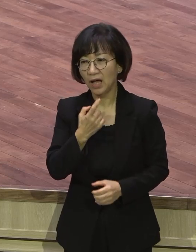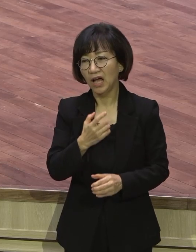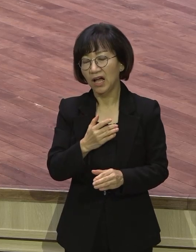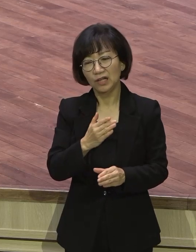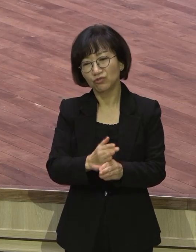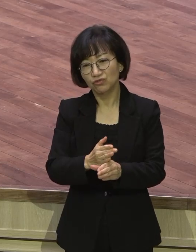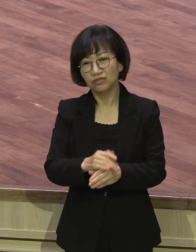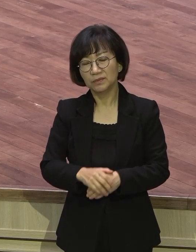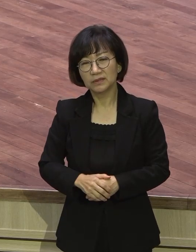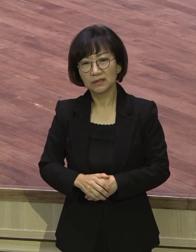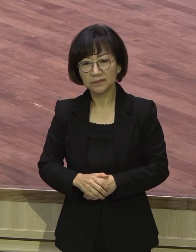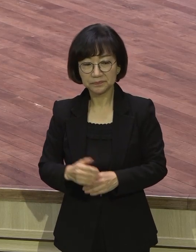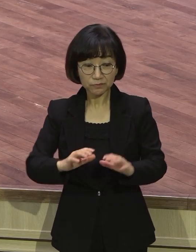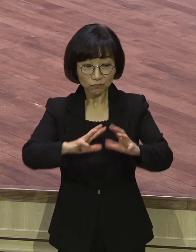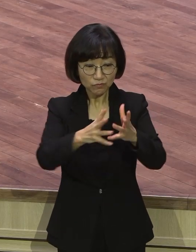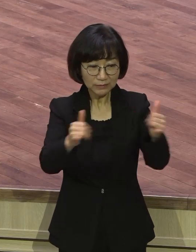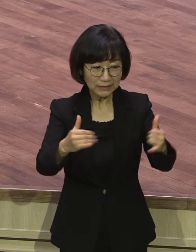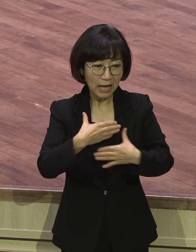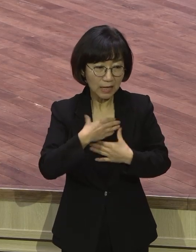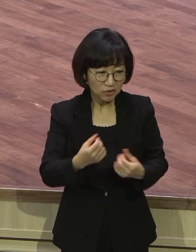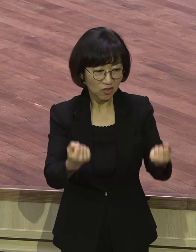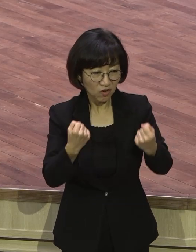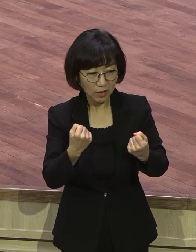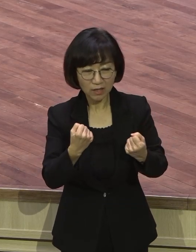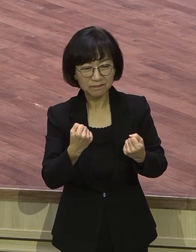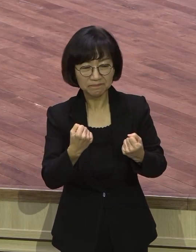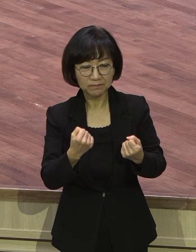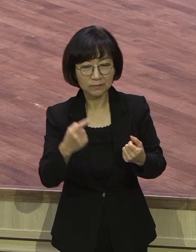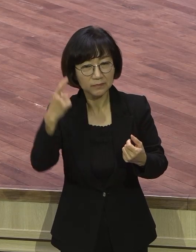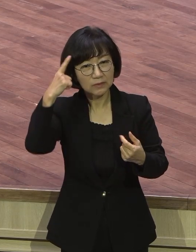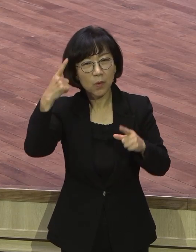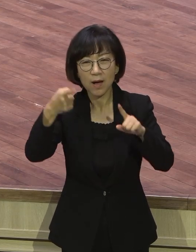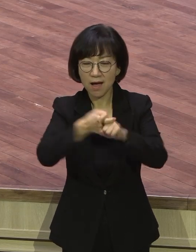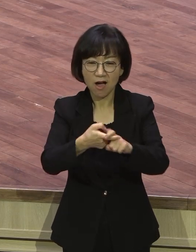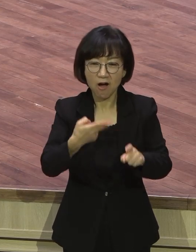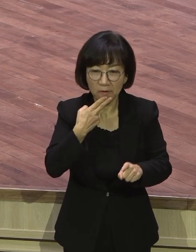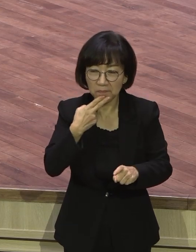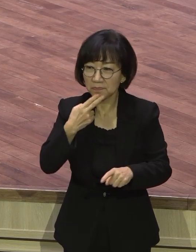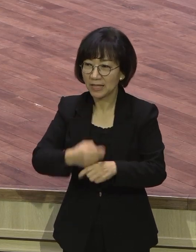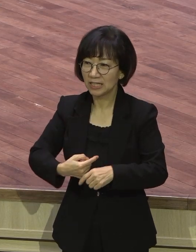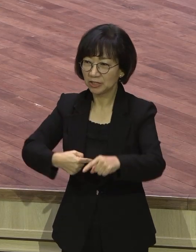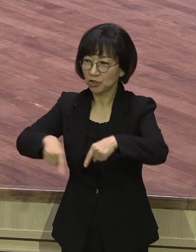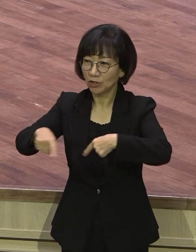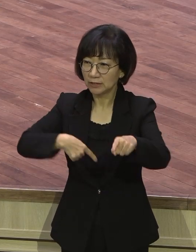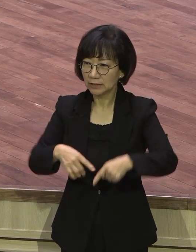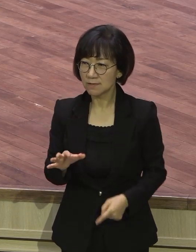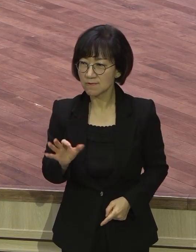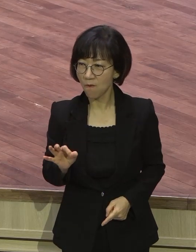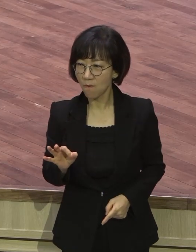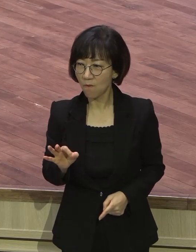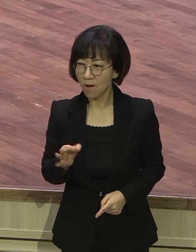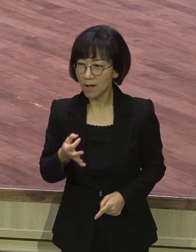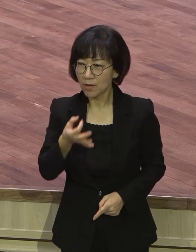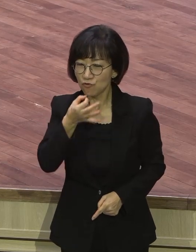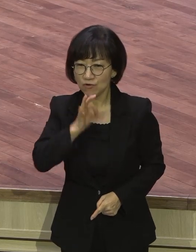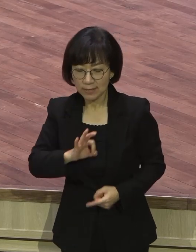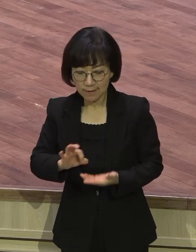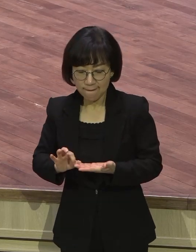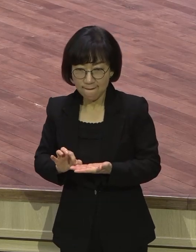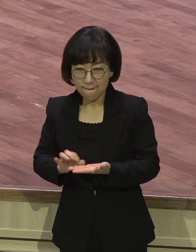국민의 이 안전은 전혀 관심이 없고 정치 또 경제적인 그런 이에 덕실만 따지는